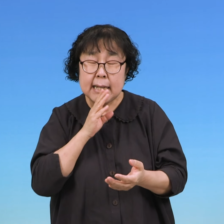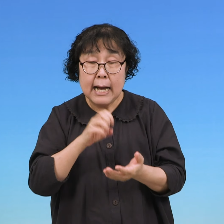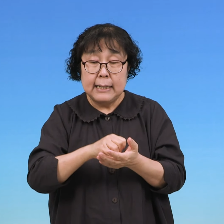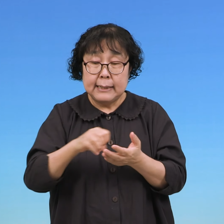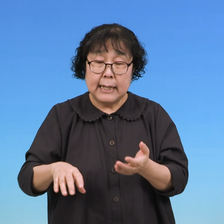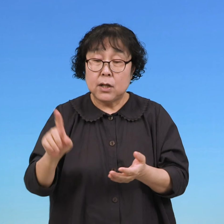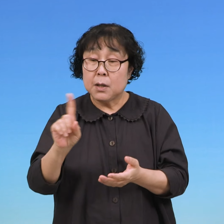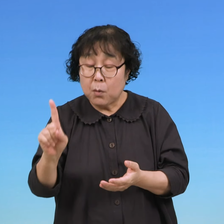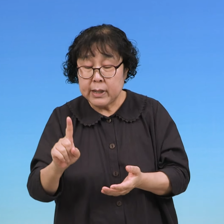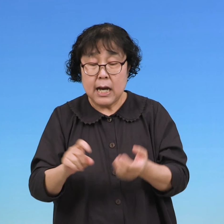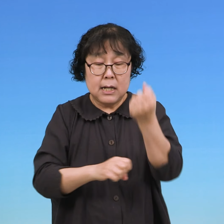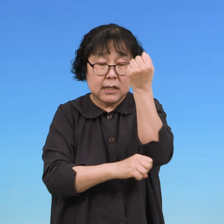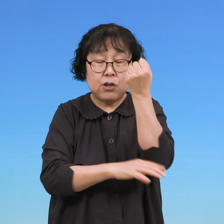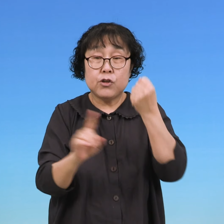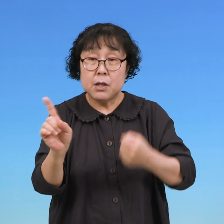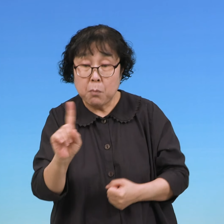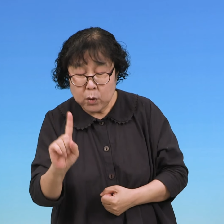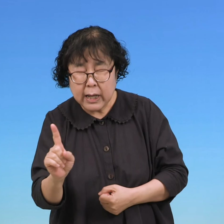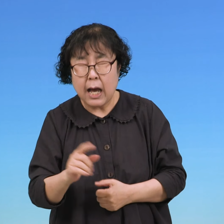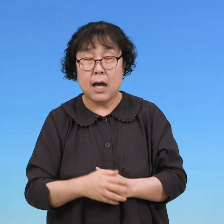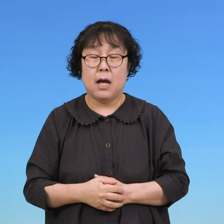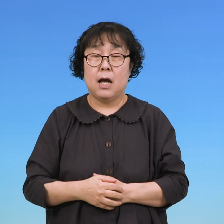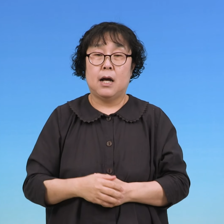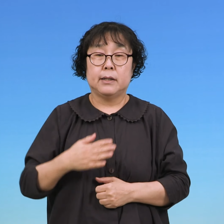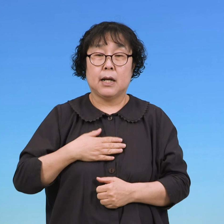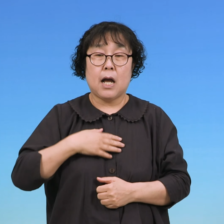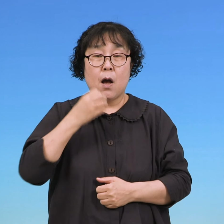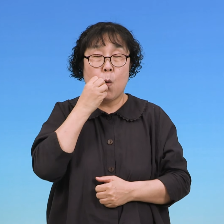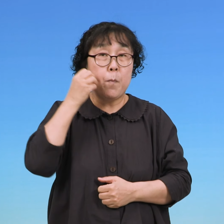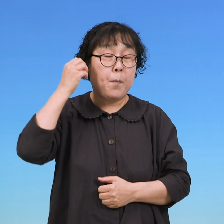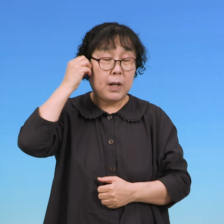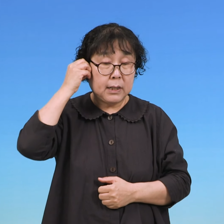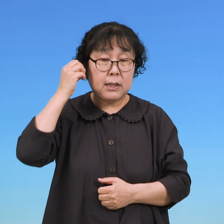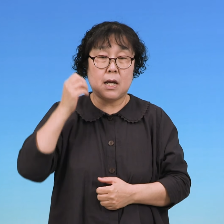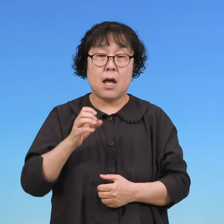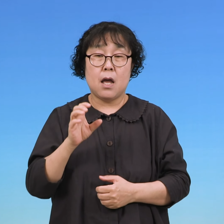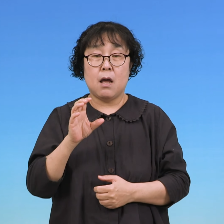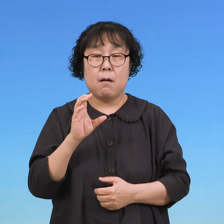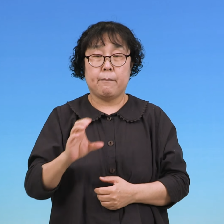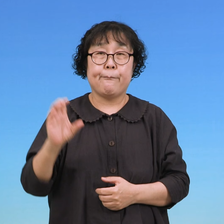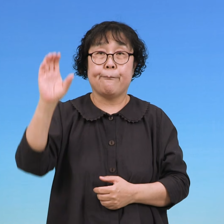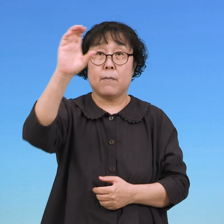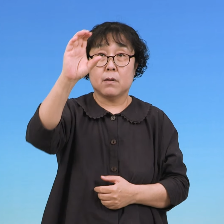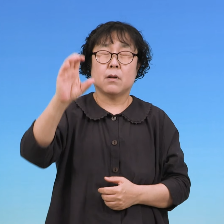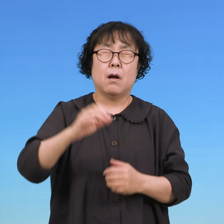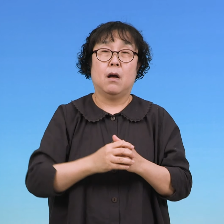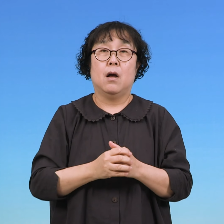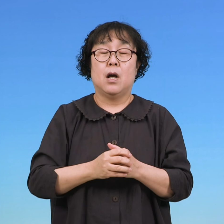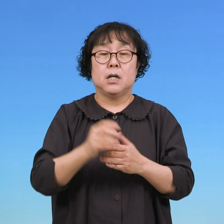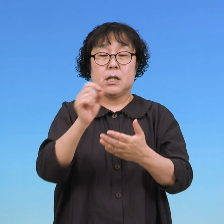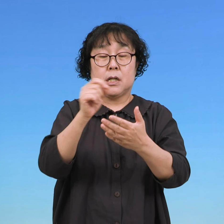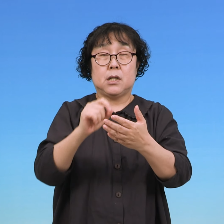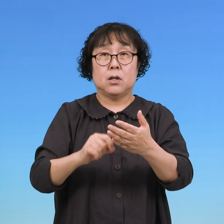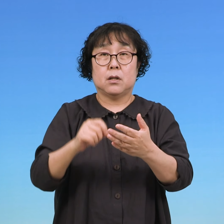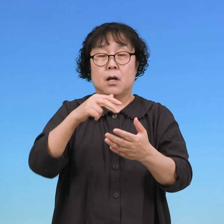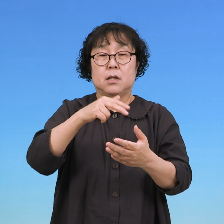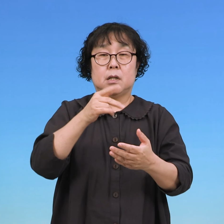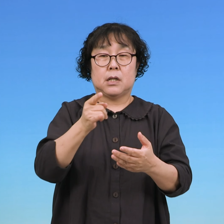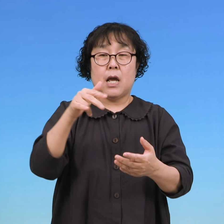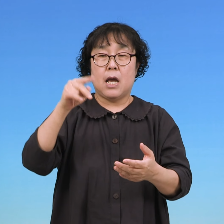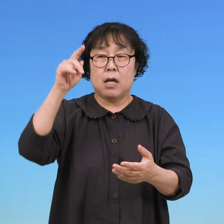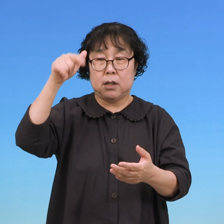뭐냐, 이게 무슨 기준으로 했느냐. 그래서 제가 우리 홈페이지에다가 입장문 글을 쓴 거예요. 이 재적이라는 표현이